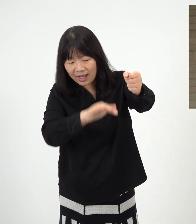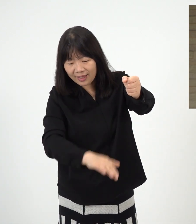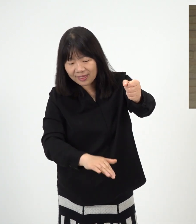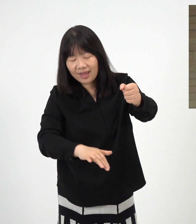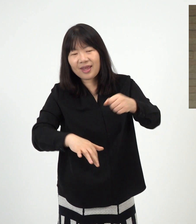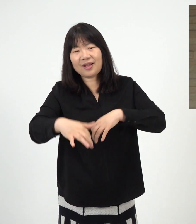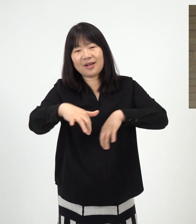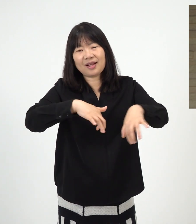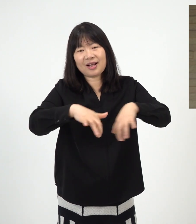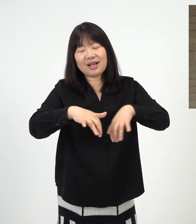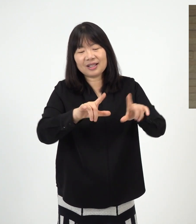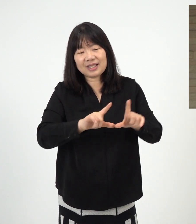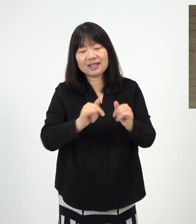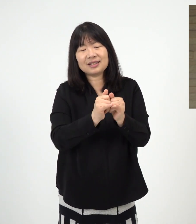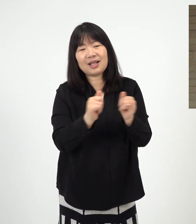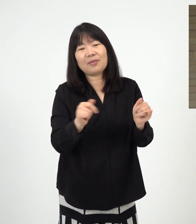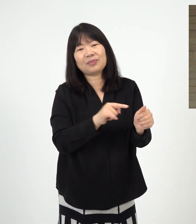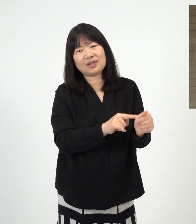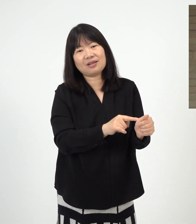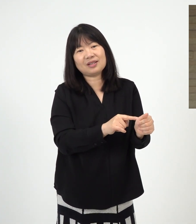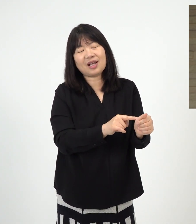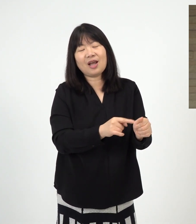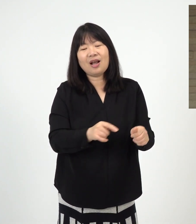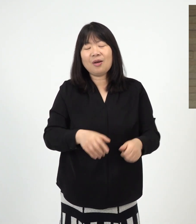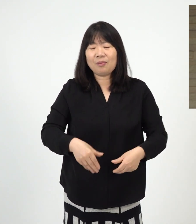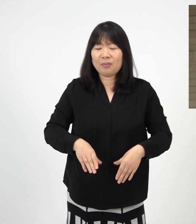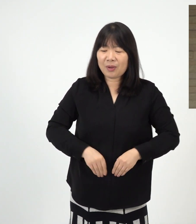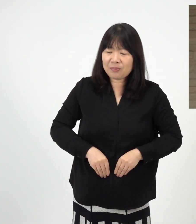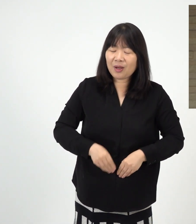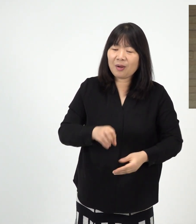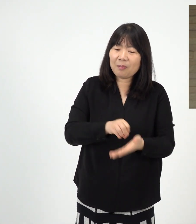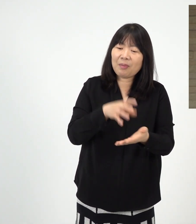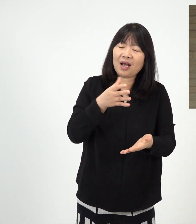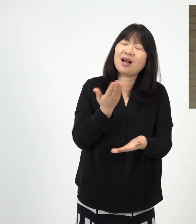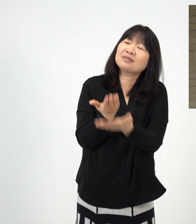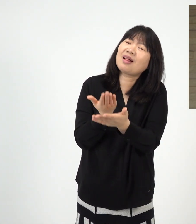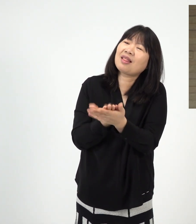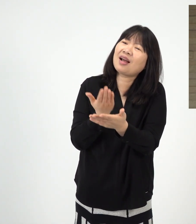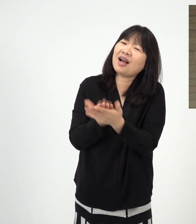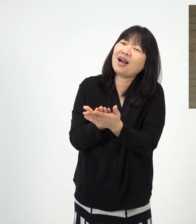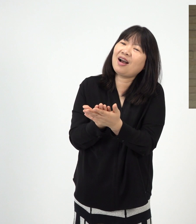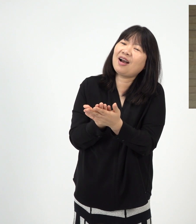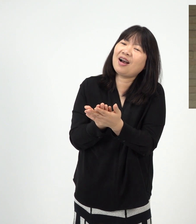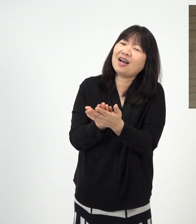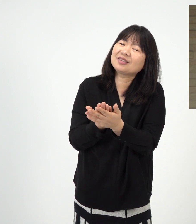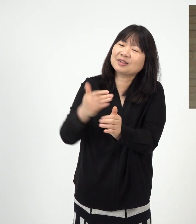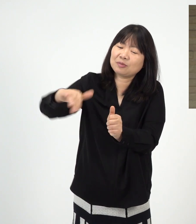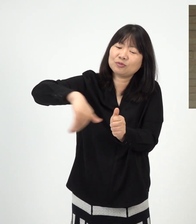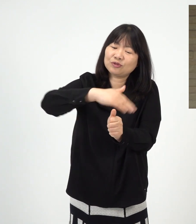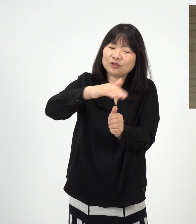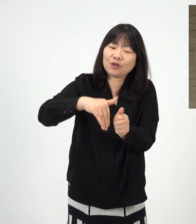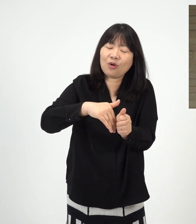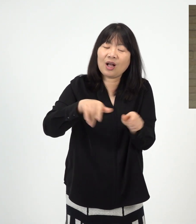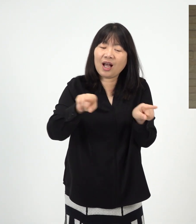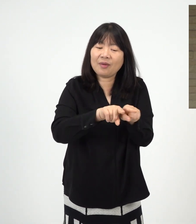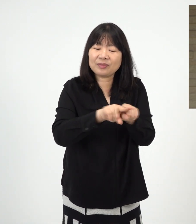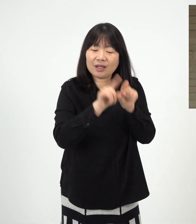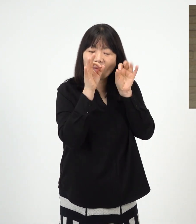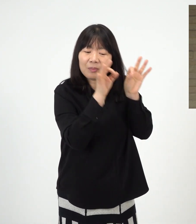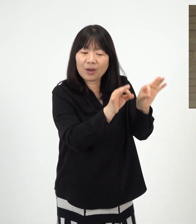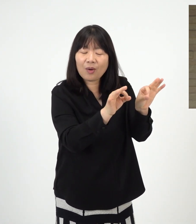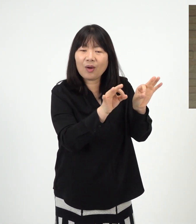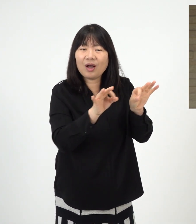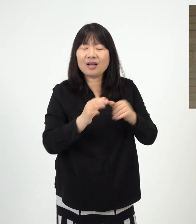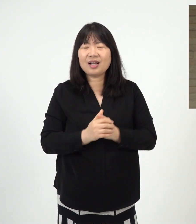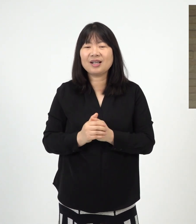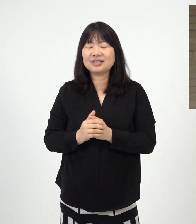홈리스들이 배고프면 빵을 달라고 손을 내미는 그 풍경을 보면서 정말 강의실에만